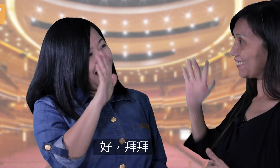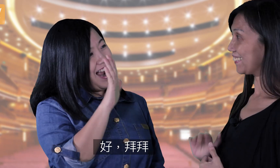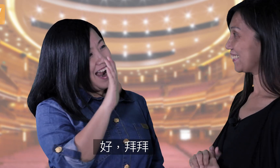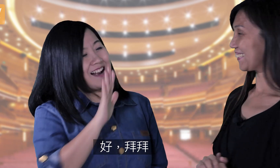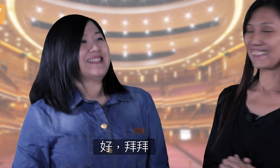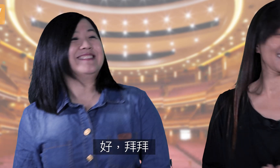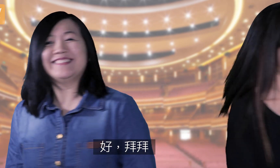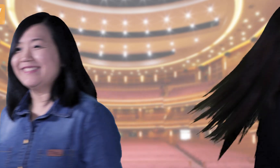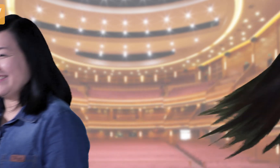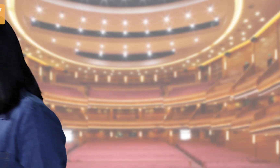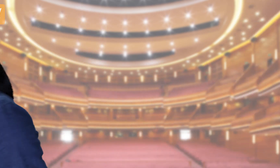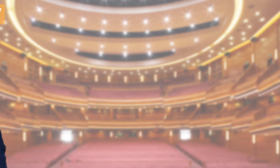拜。